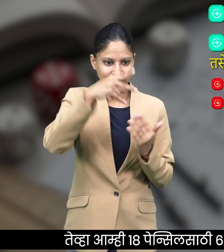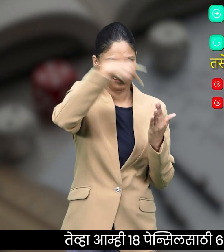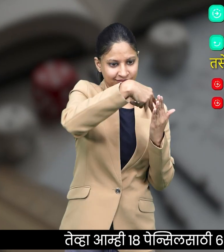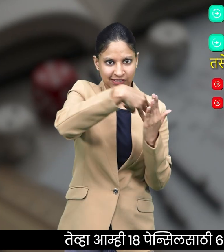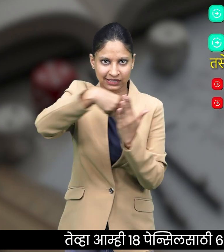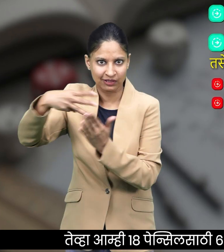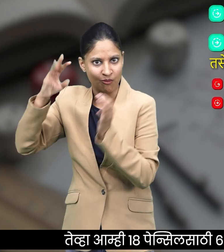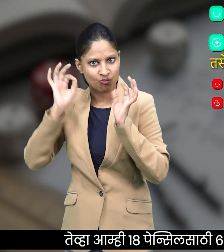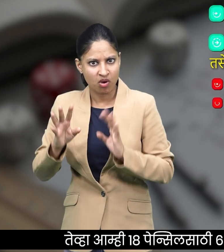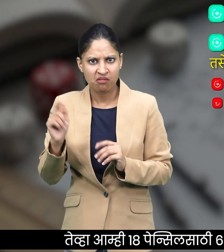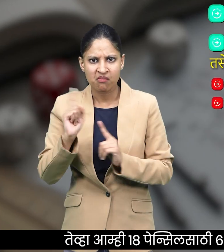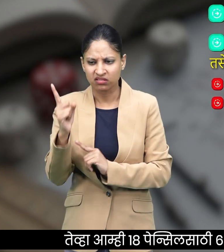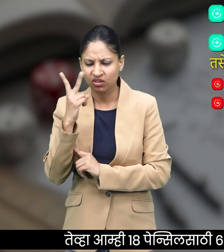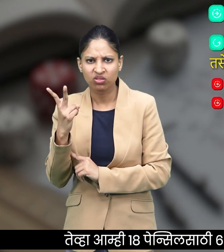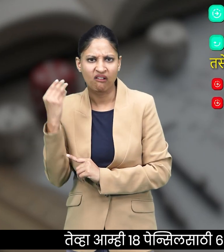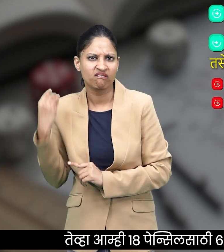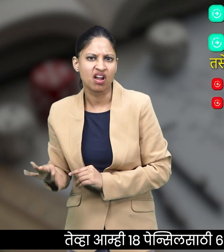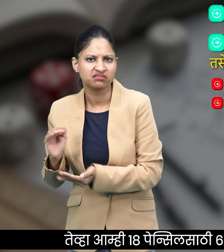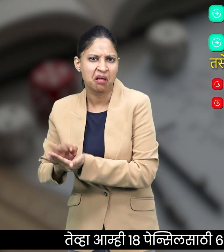वापरल्या आणि 2 पेन्सिल शिल्लक आहेत.